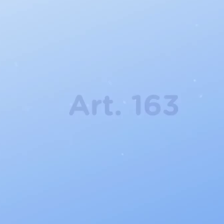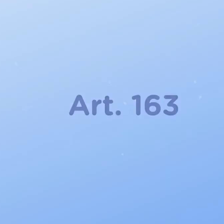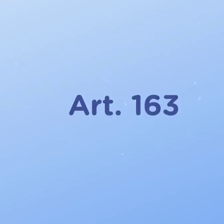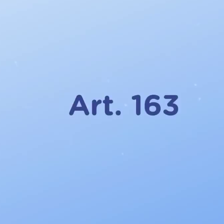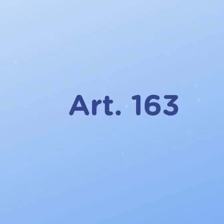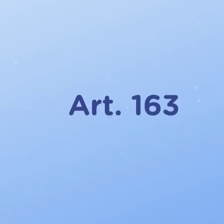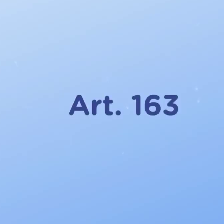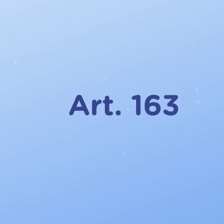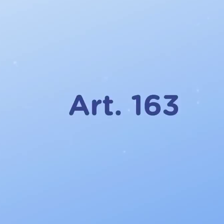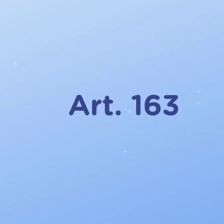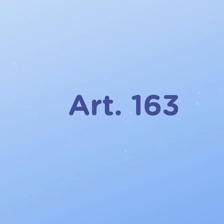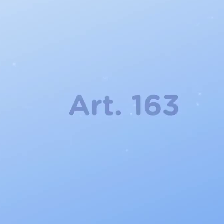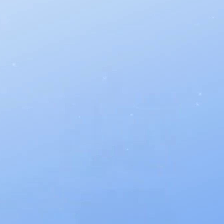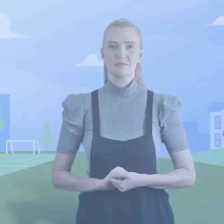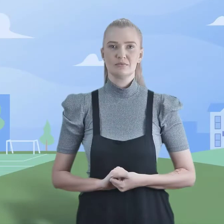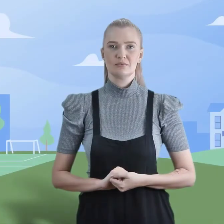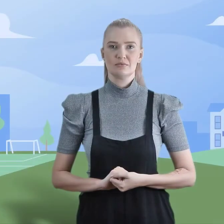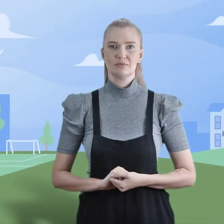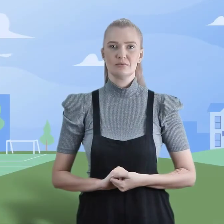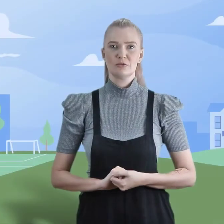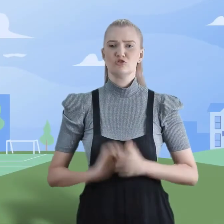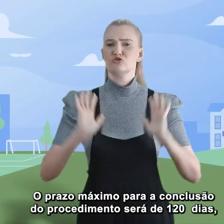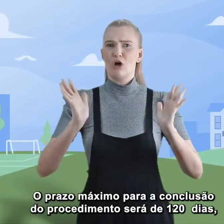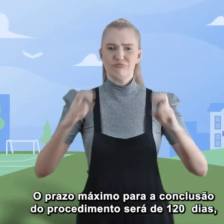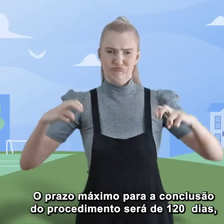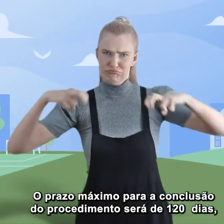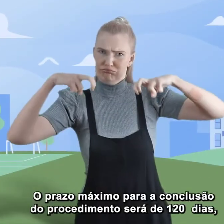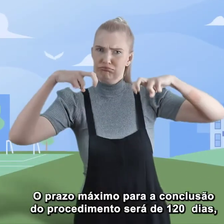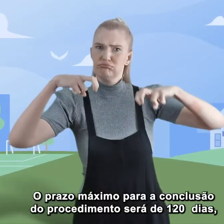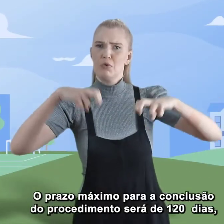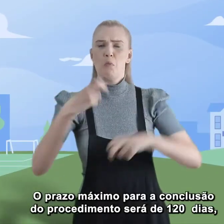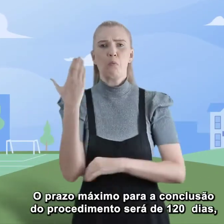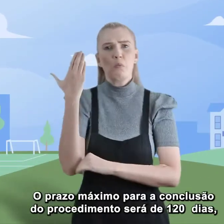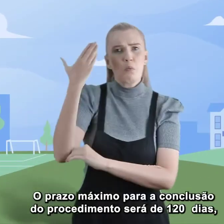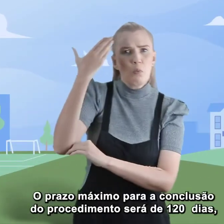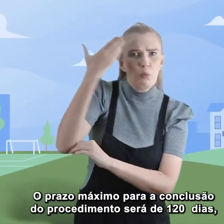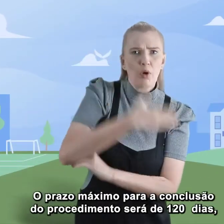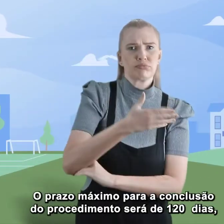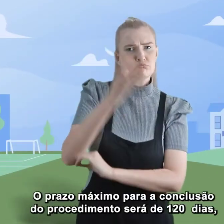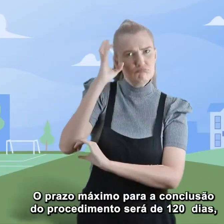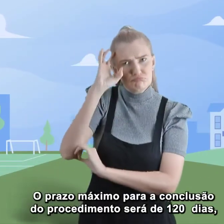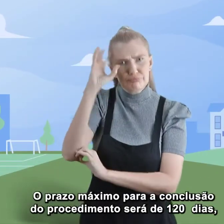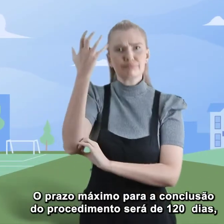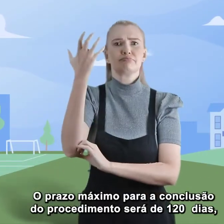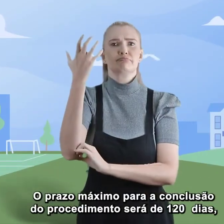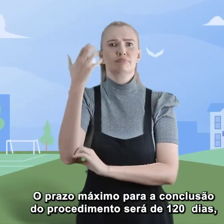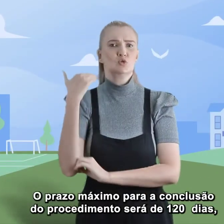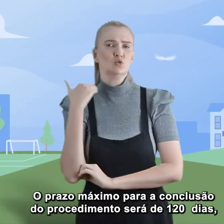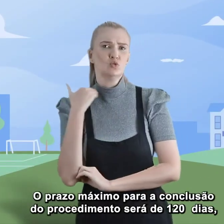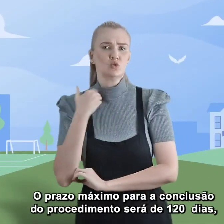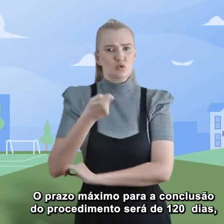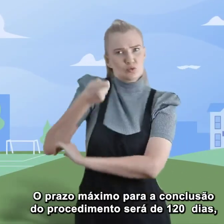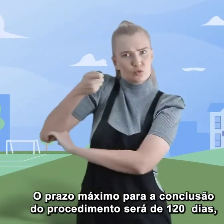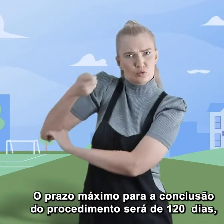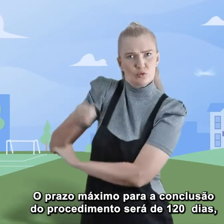Artigo 163. O prazo máximo para a conclusão do procedimento será de 120